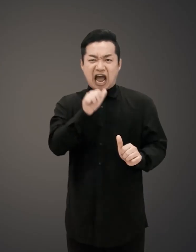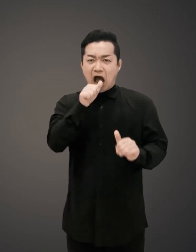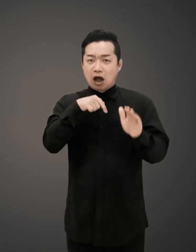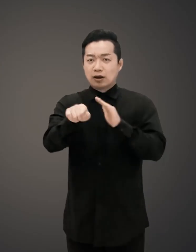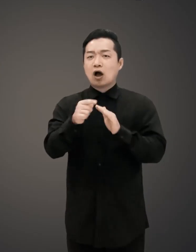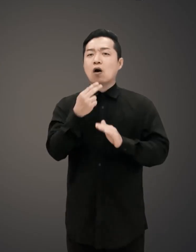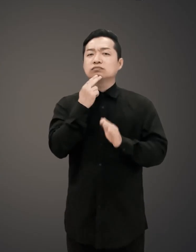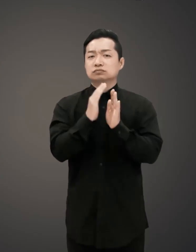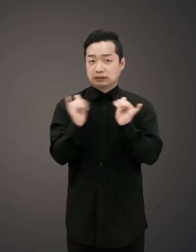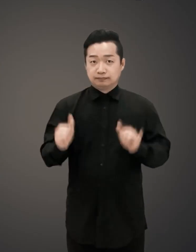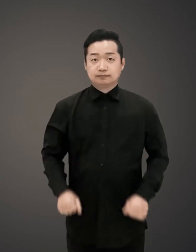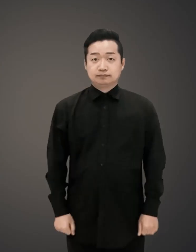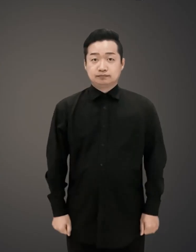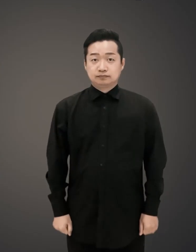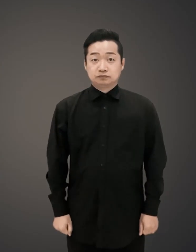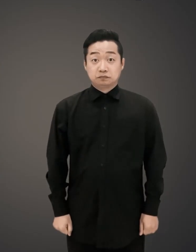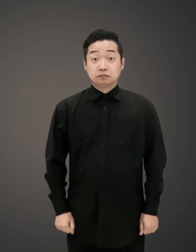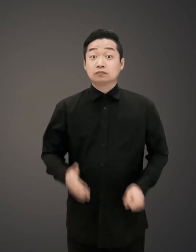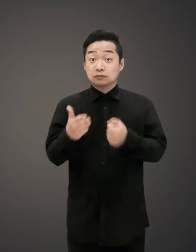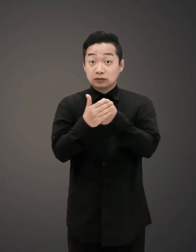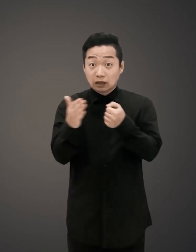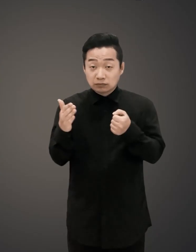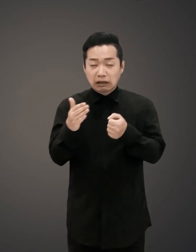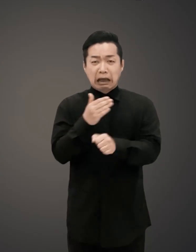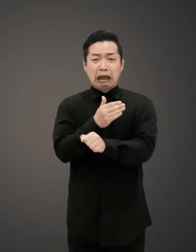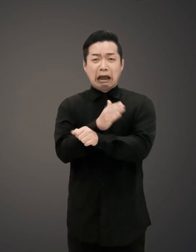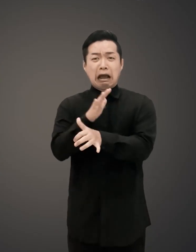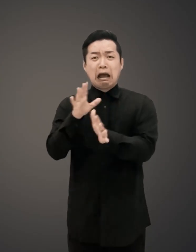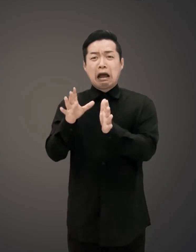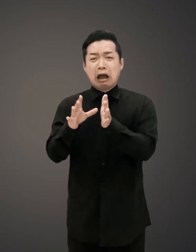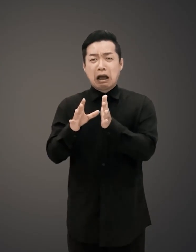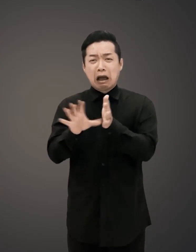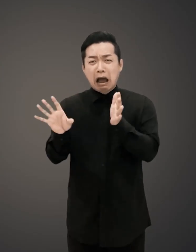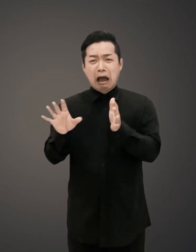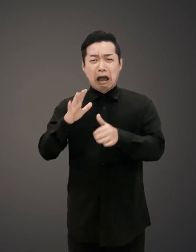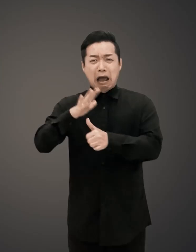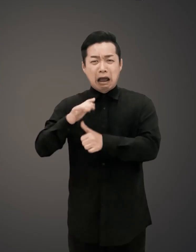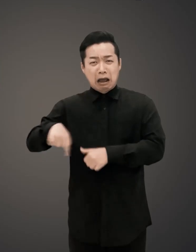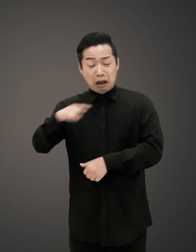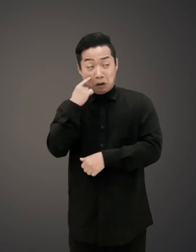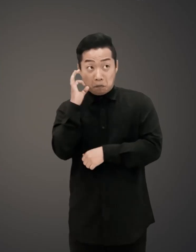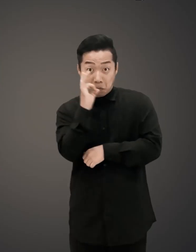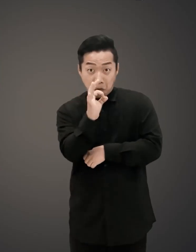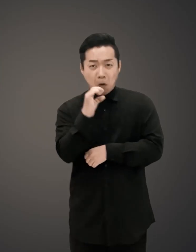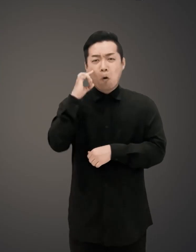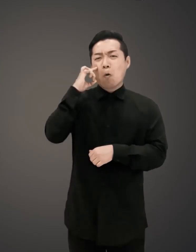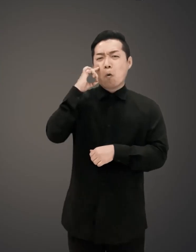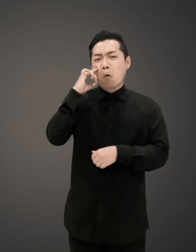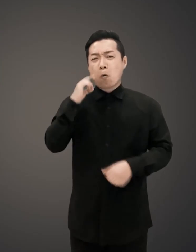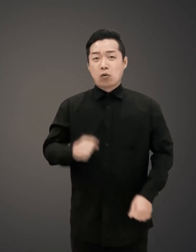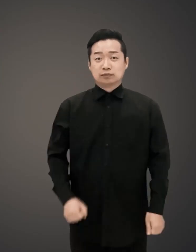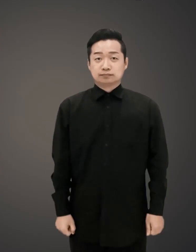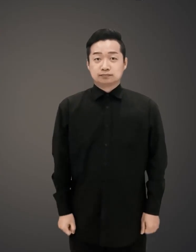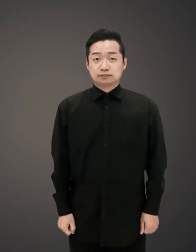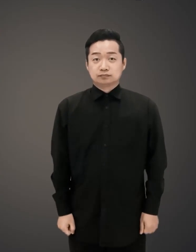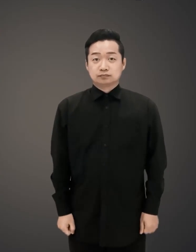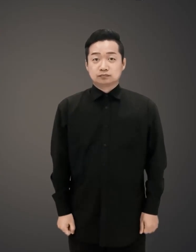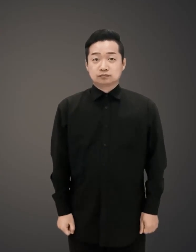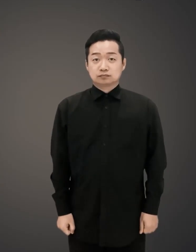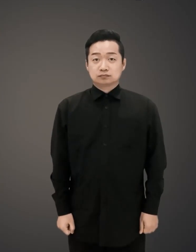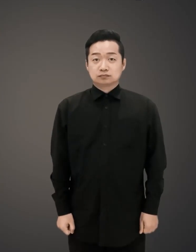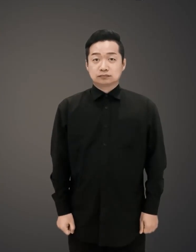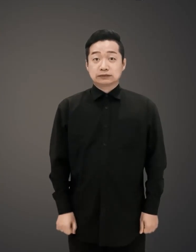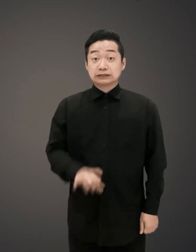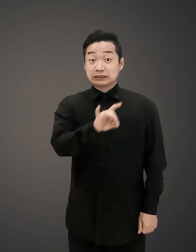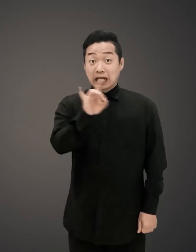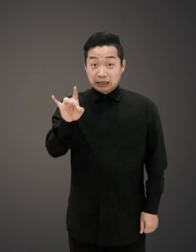틀어박혀 절대로 나오지 않았다. 그 사실만으로도 개구쟁이 아이들에게 호기심을 불러일으키기엔 충분했다.